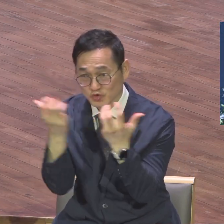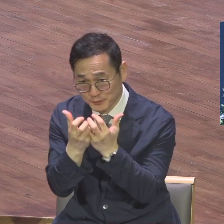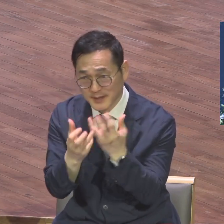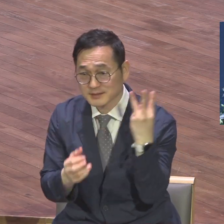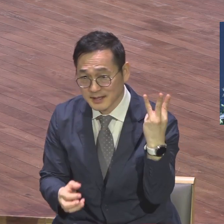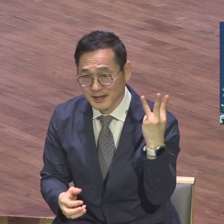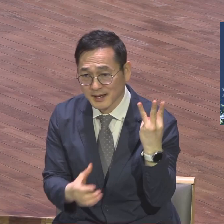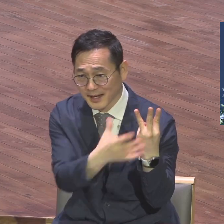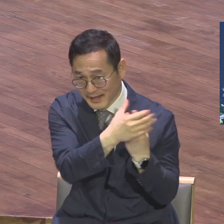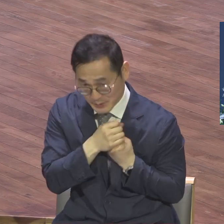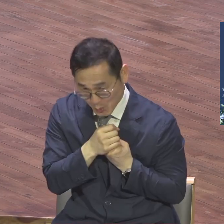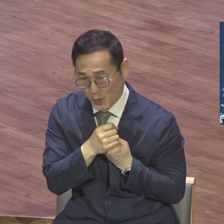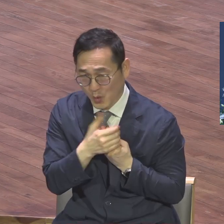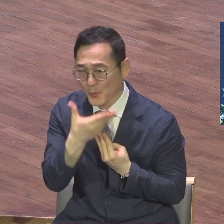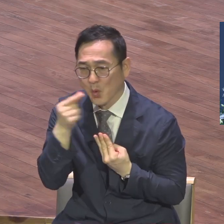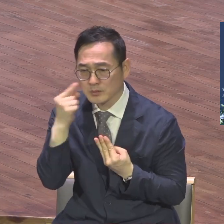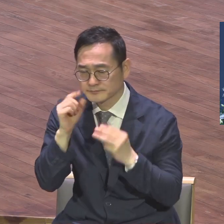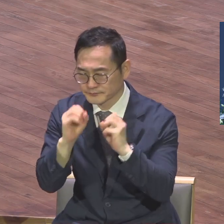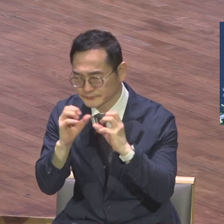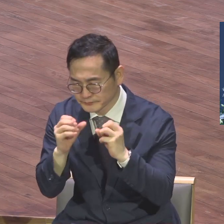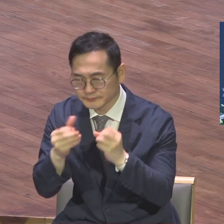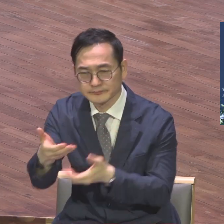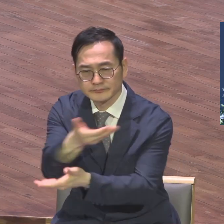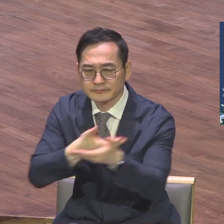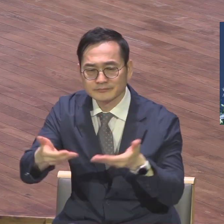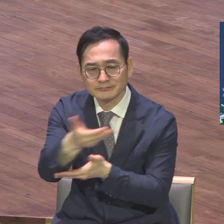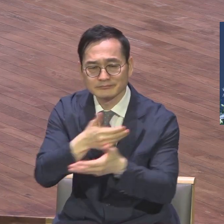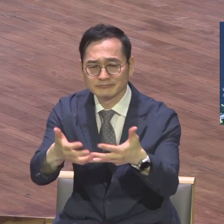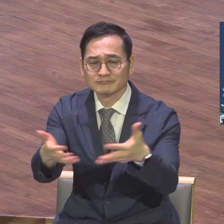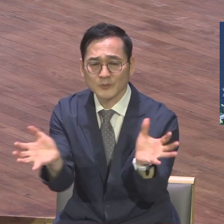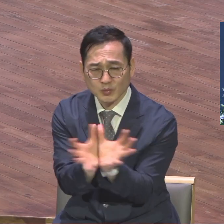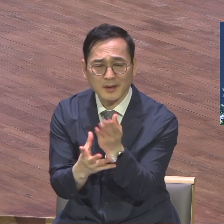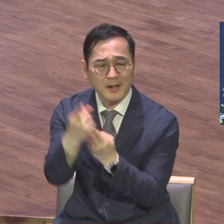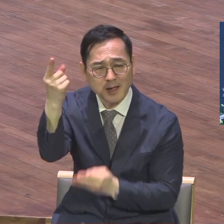복음 공동체의 삶이 이루어진다.